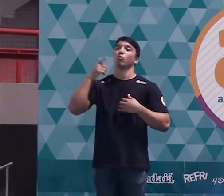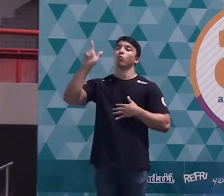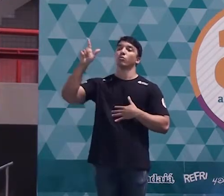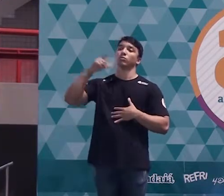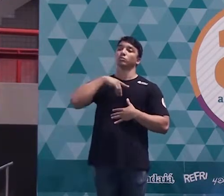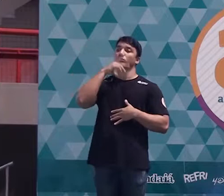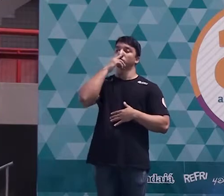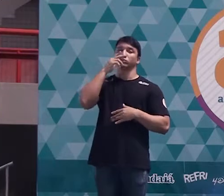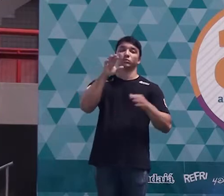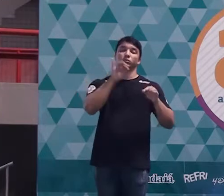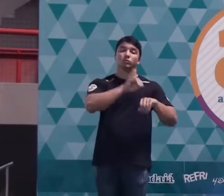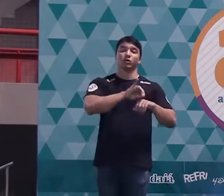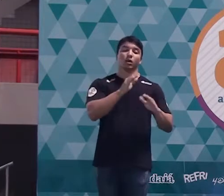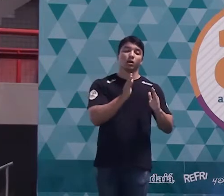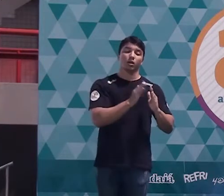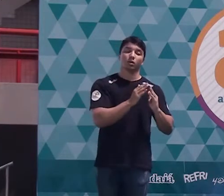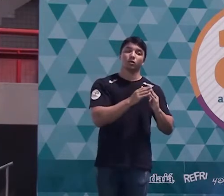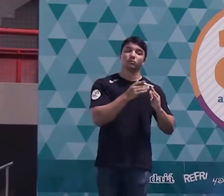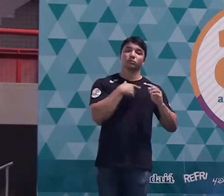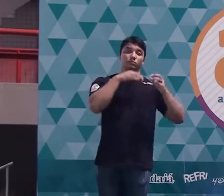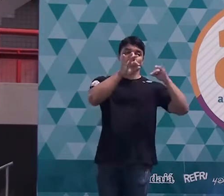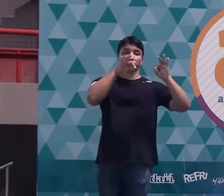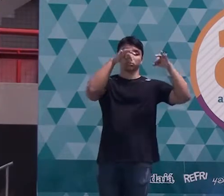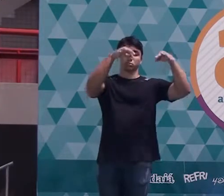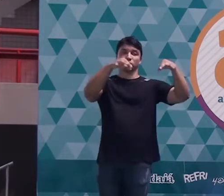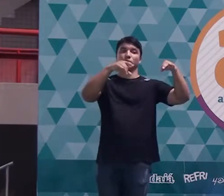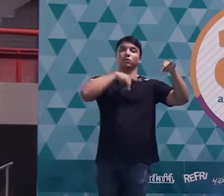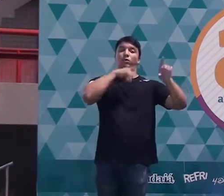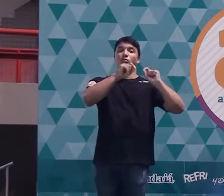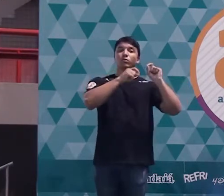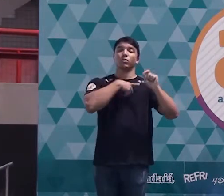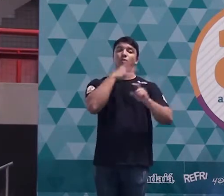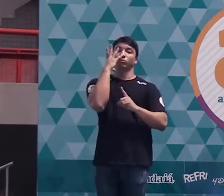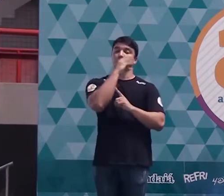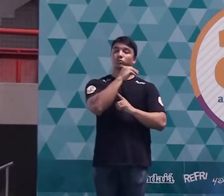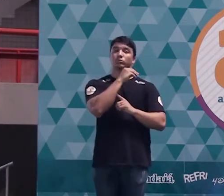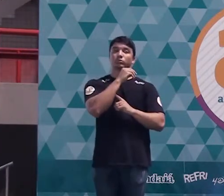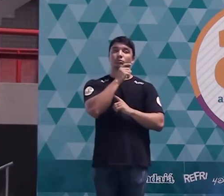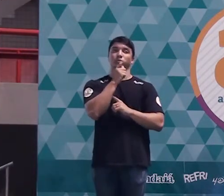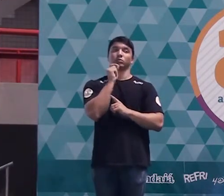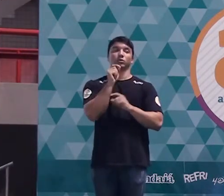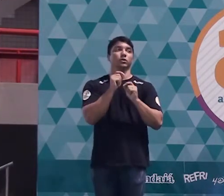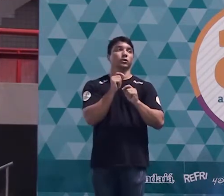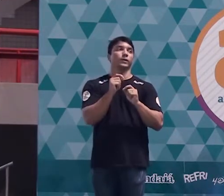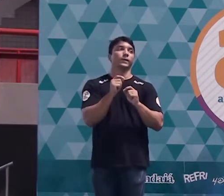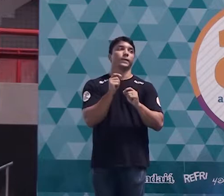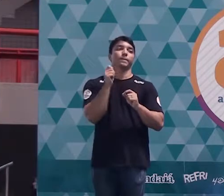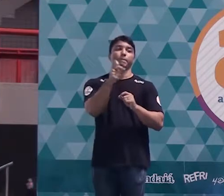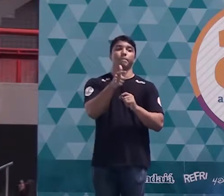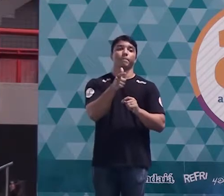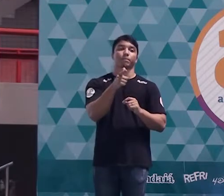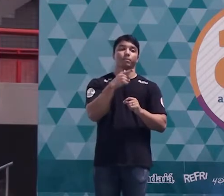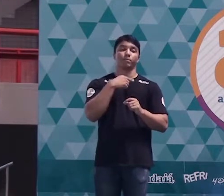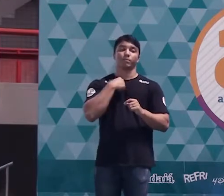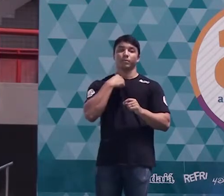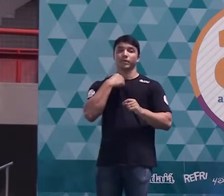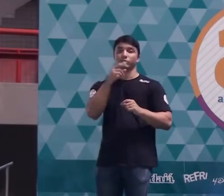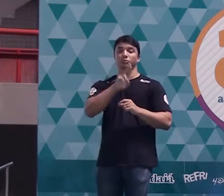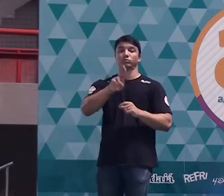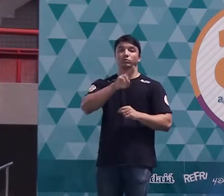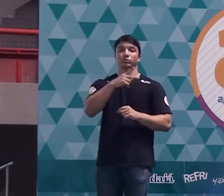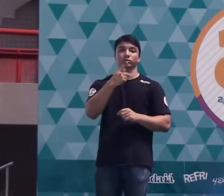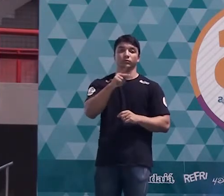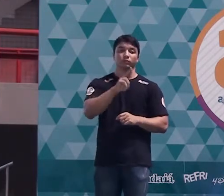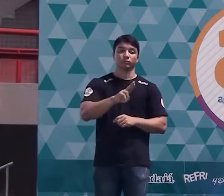deixou em casa, estendida, é mais bonita do que essa que você